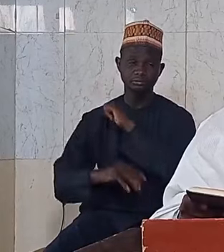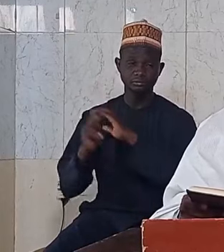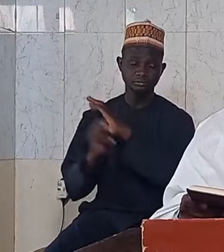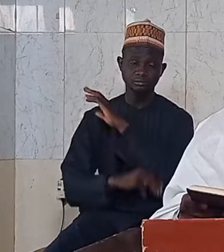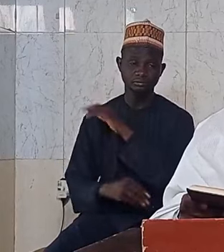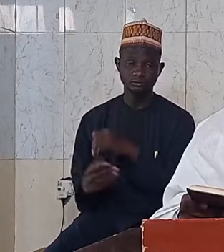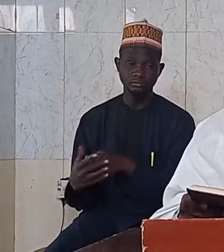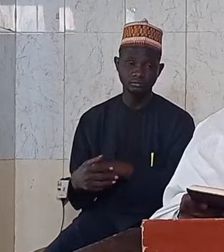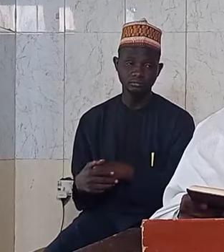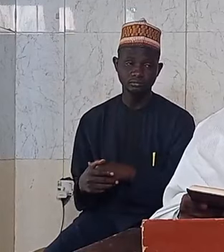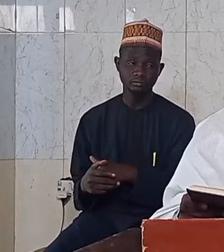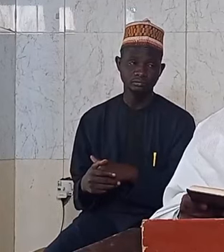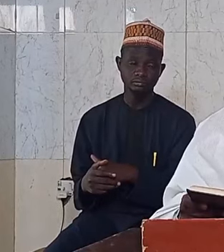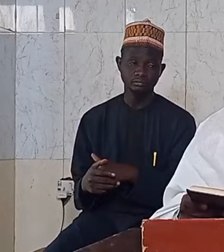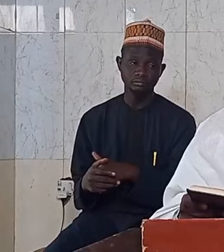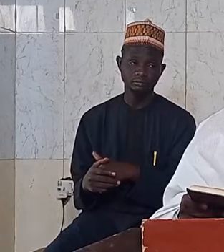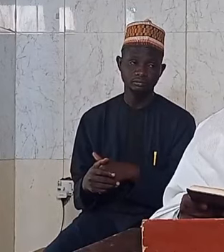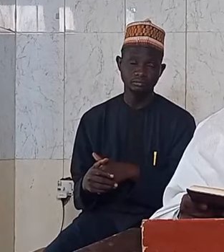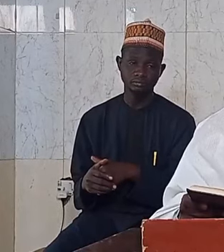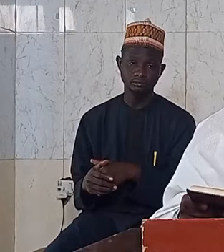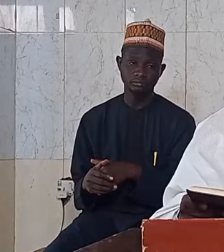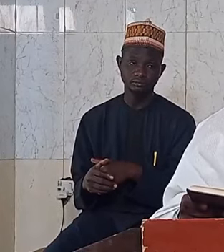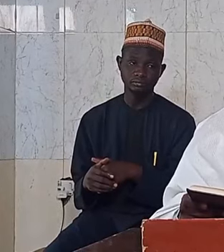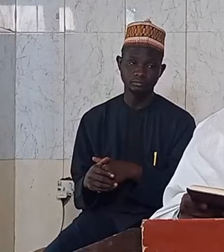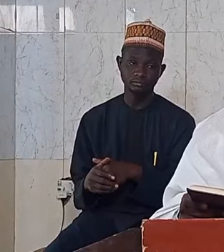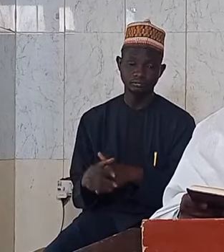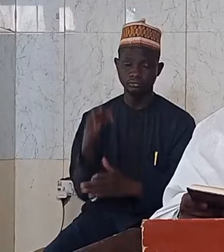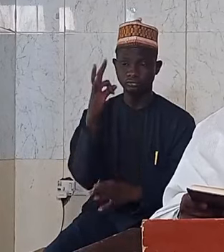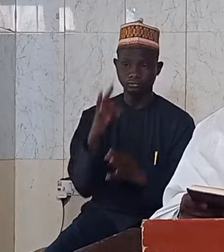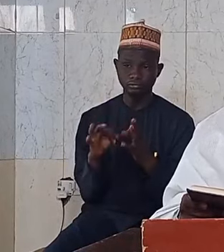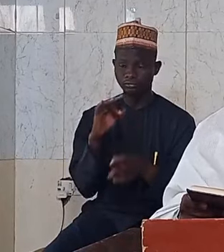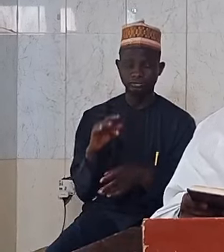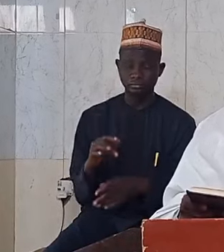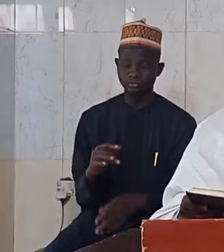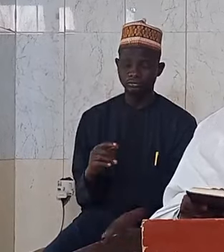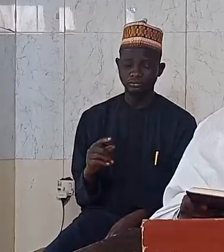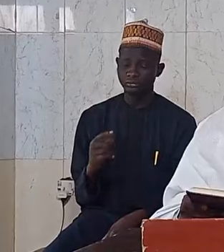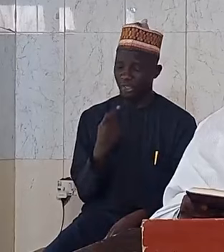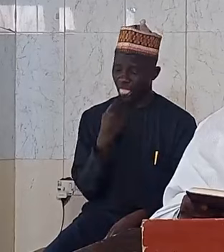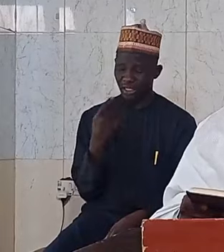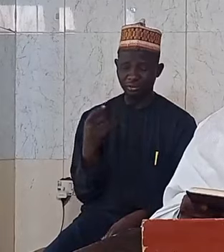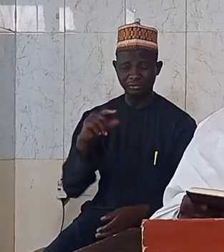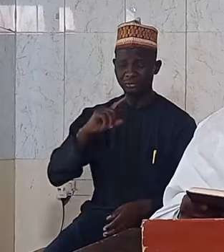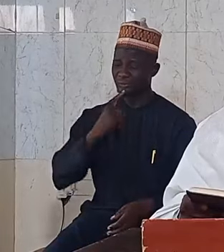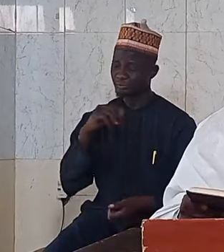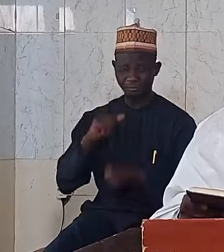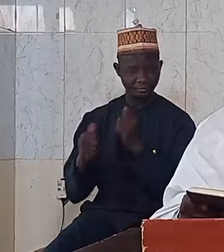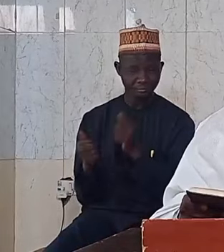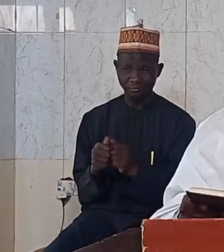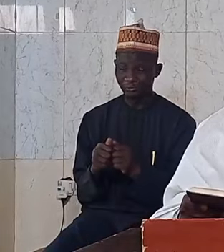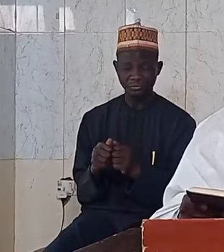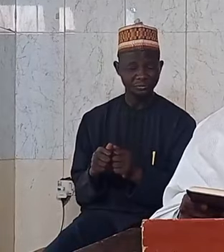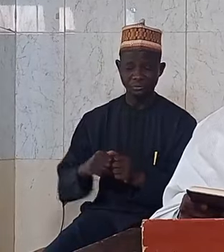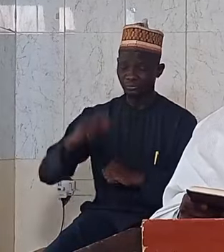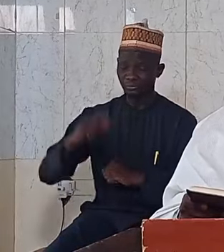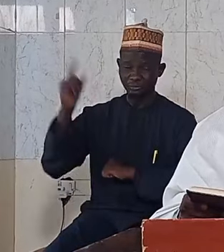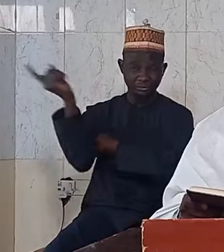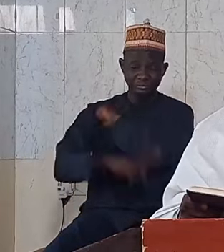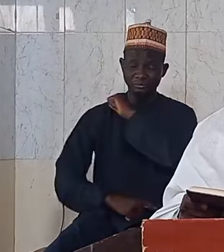sani bane eh na alam radadi in kun samu wani radadi da kuka ji ciwo akai